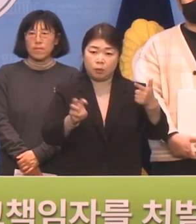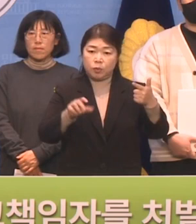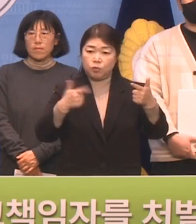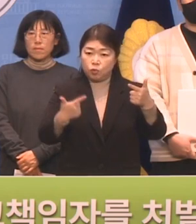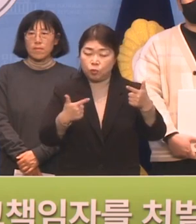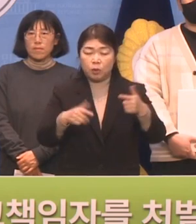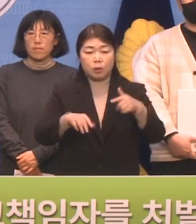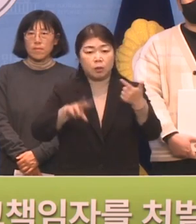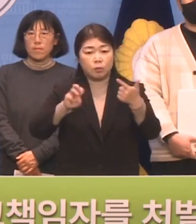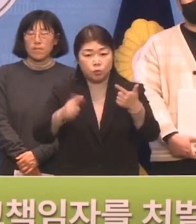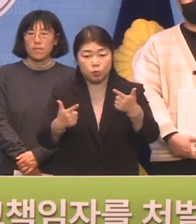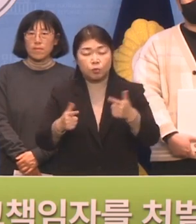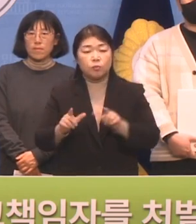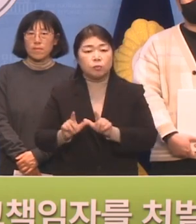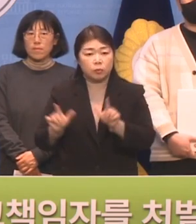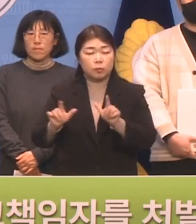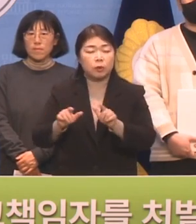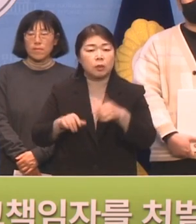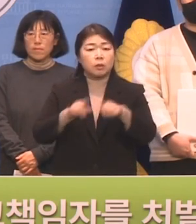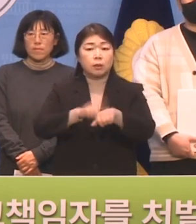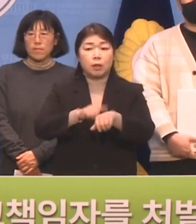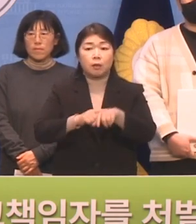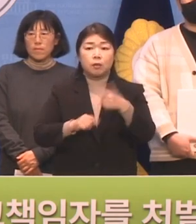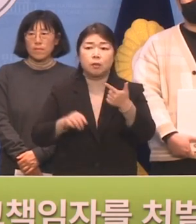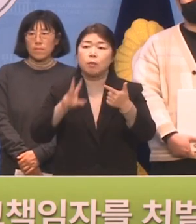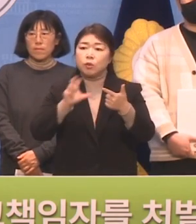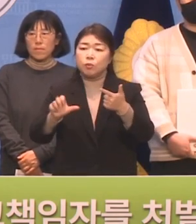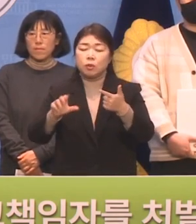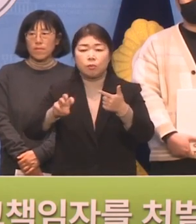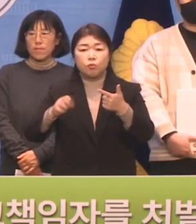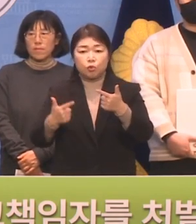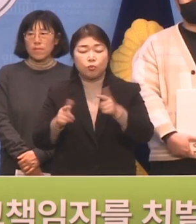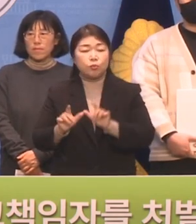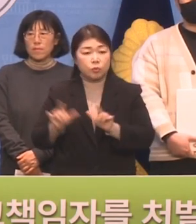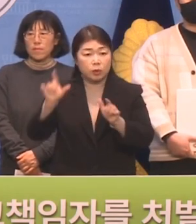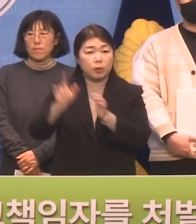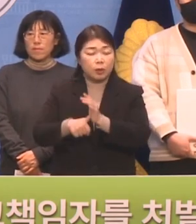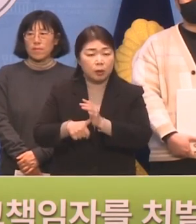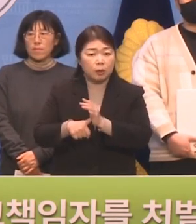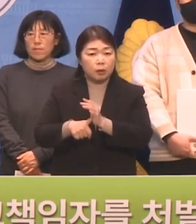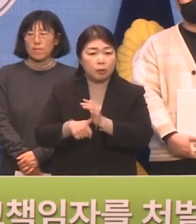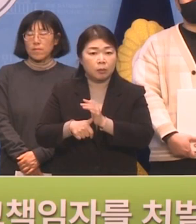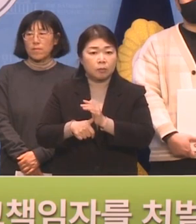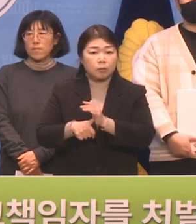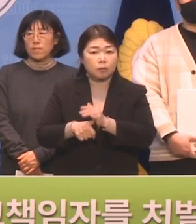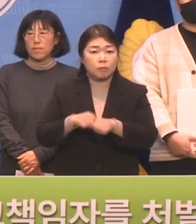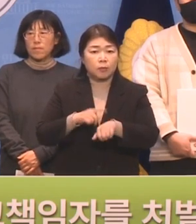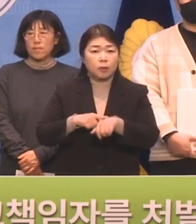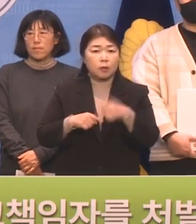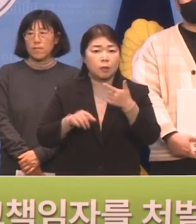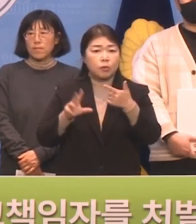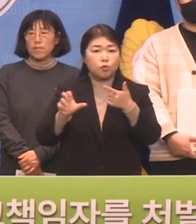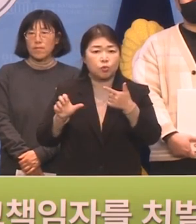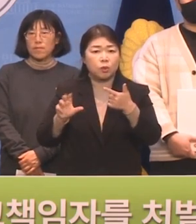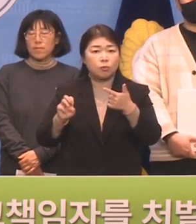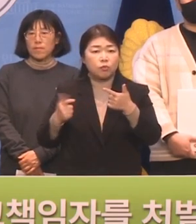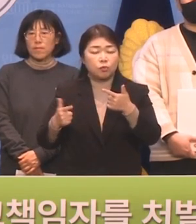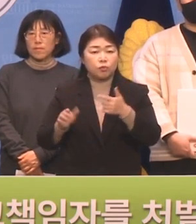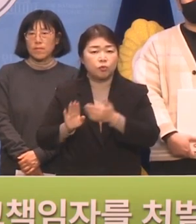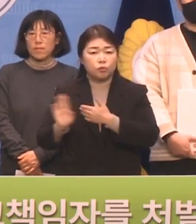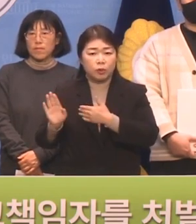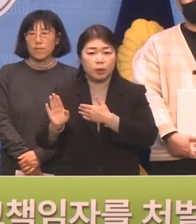흥덕구청은 청주시청에 청주시청 하천과와 청주시 도로사업본부에 이 내용을 전달을 했고 또 이 내용은